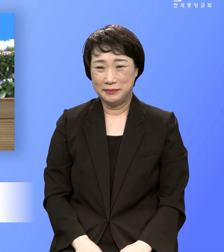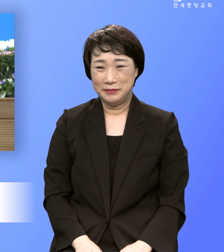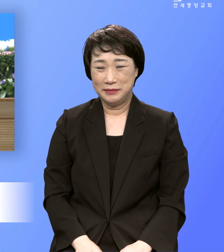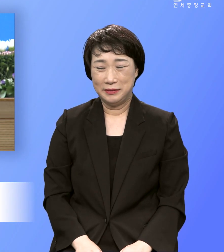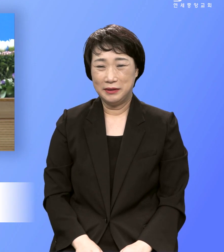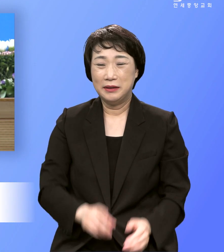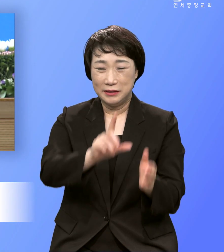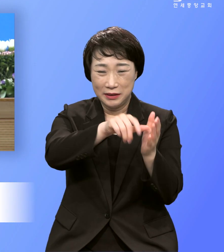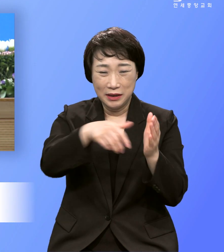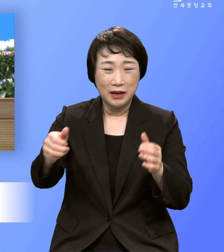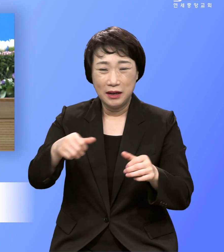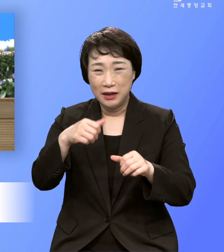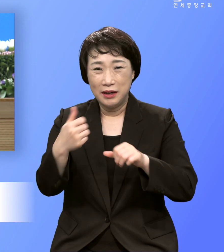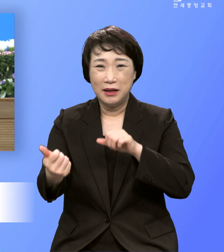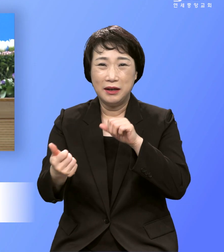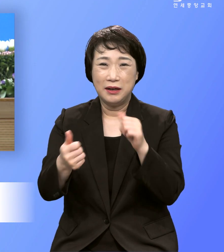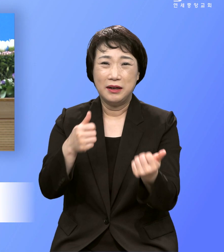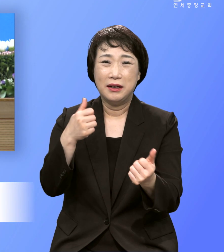하나씩 둘씩